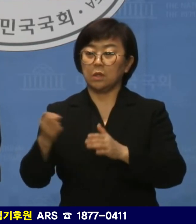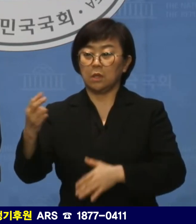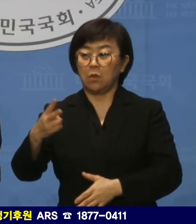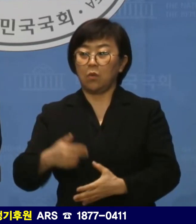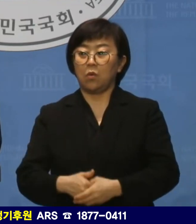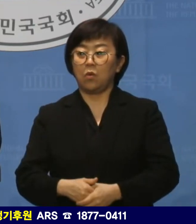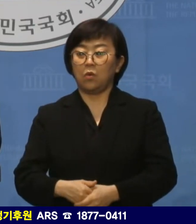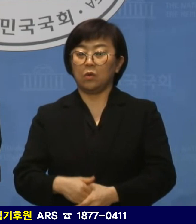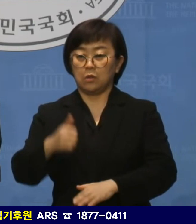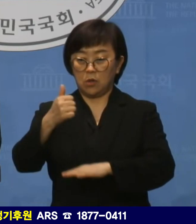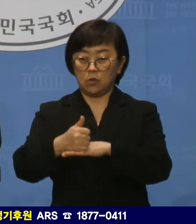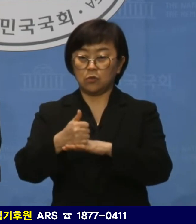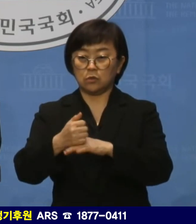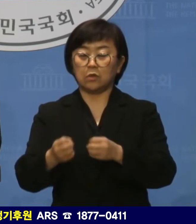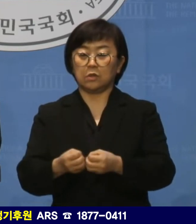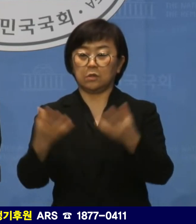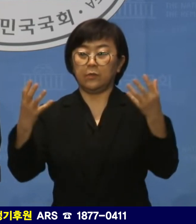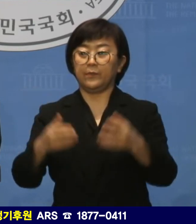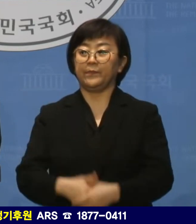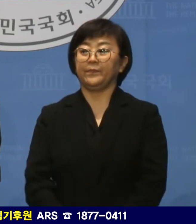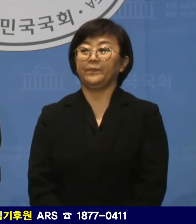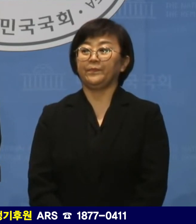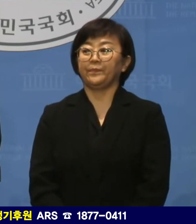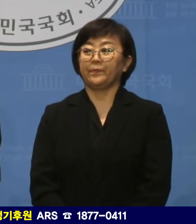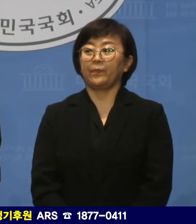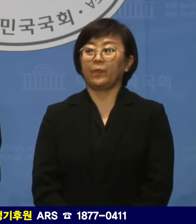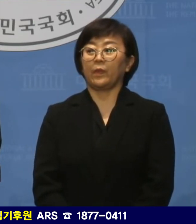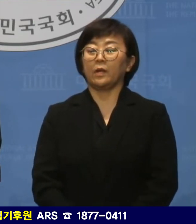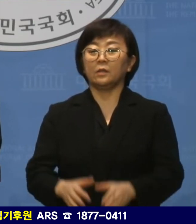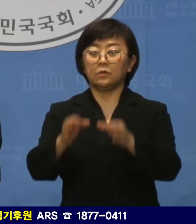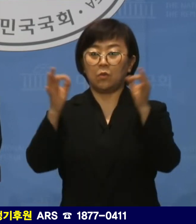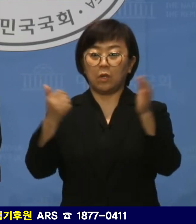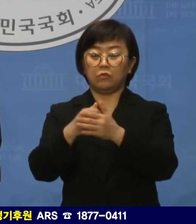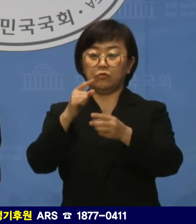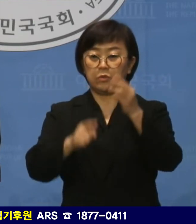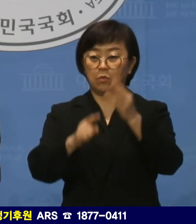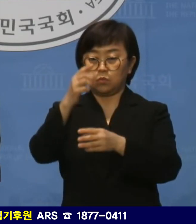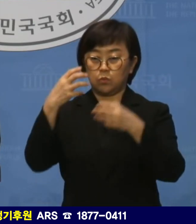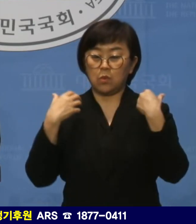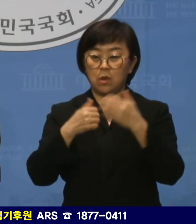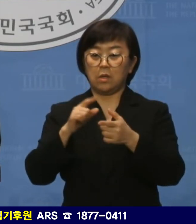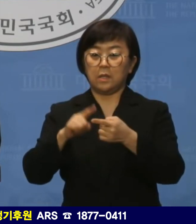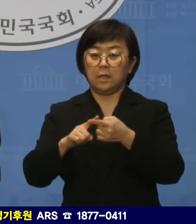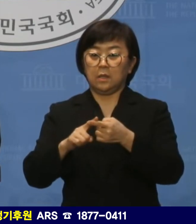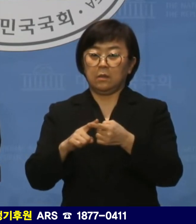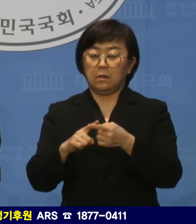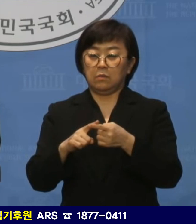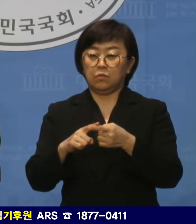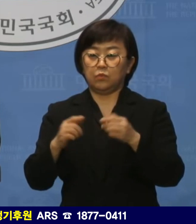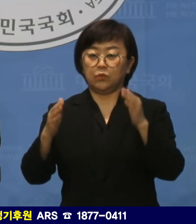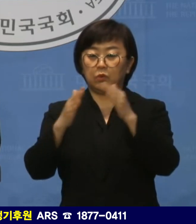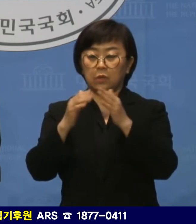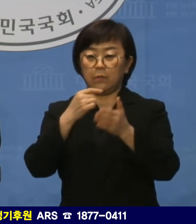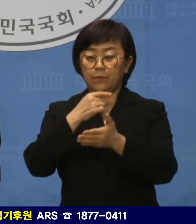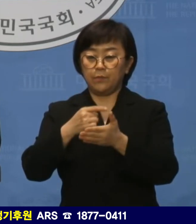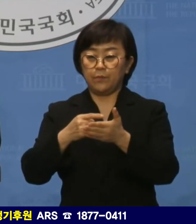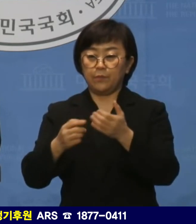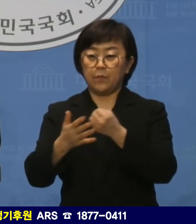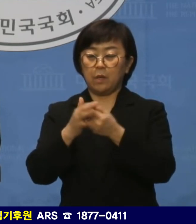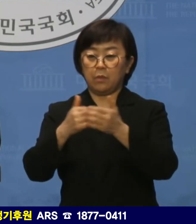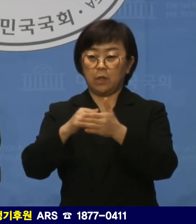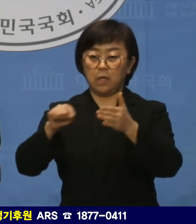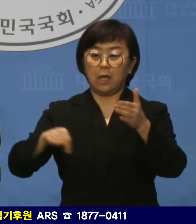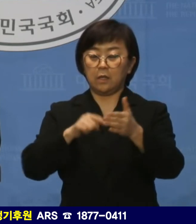그리고 마침내 터질 것이 터지고 있습니다. 그동안 윤석열 정부는 살얼음판인 부동산 PF의